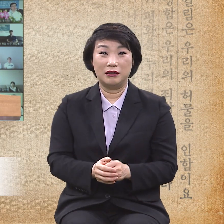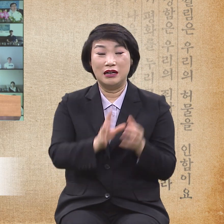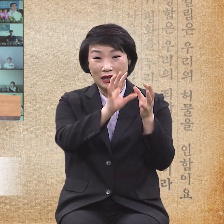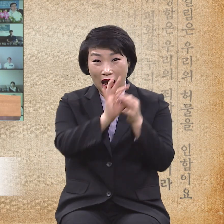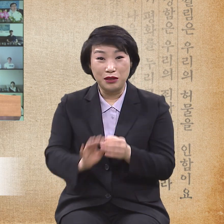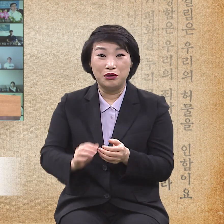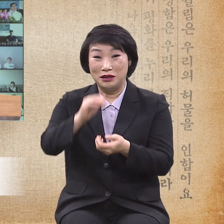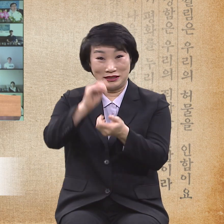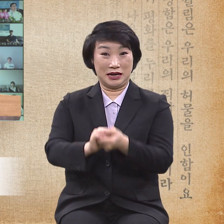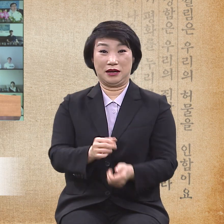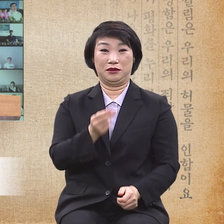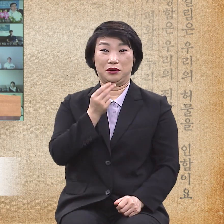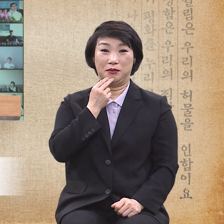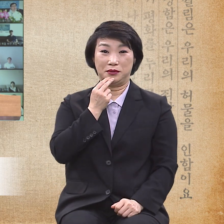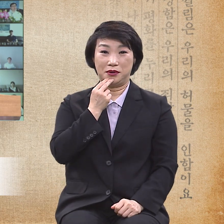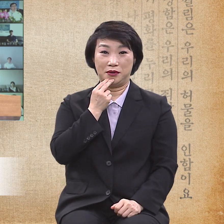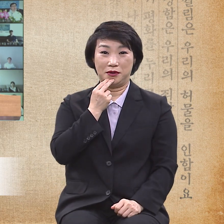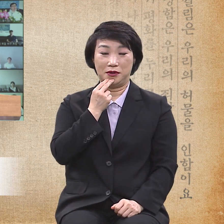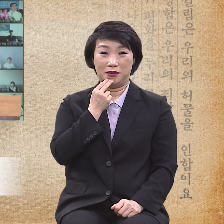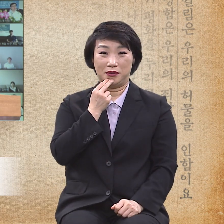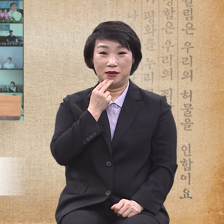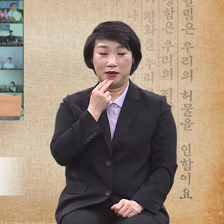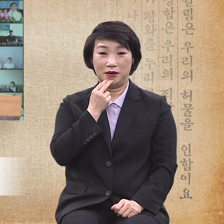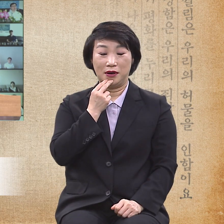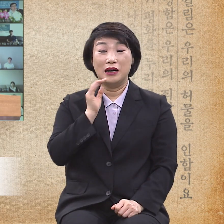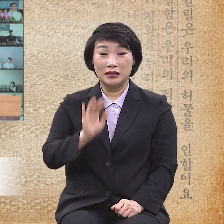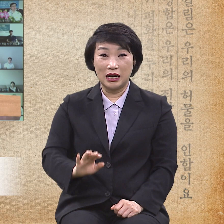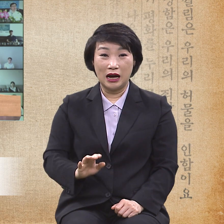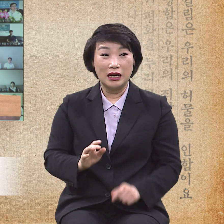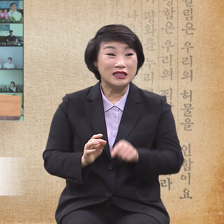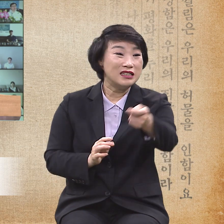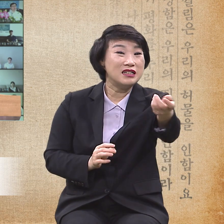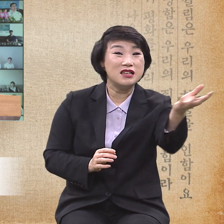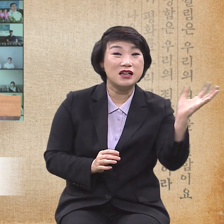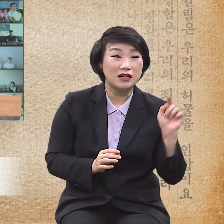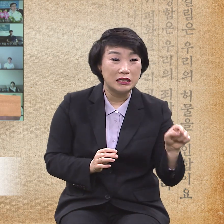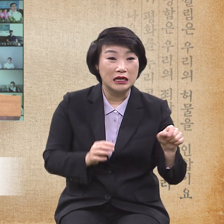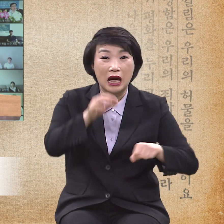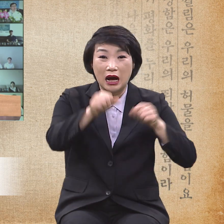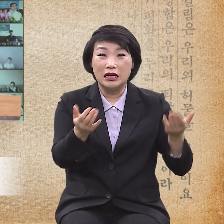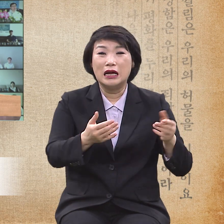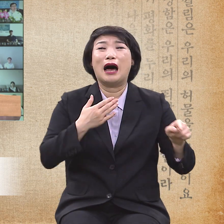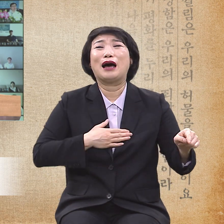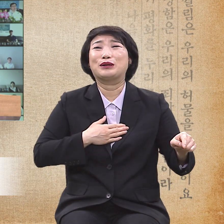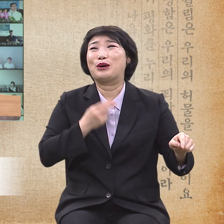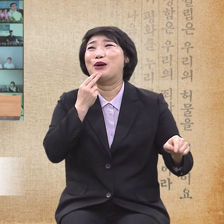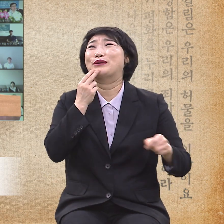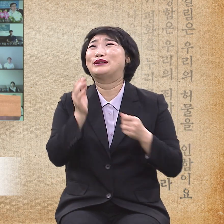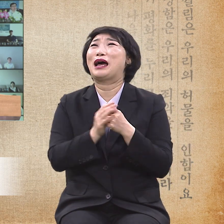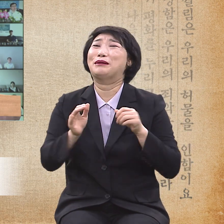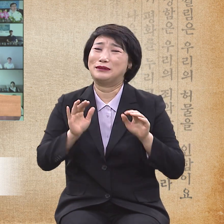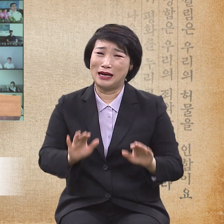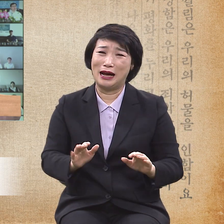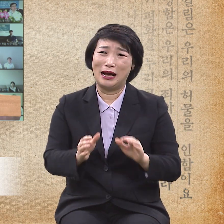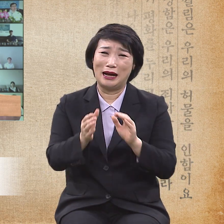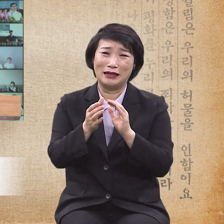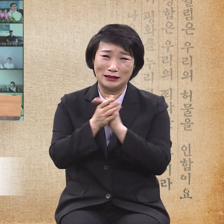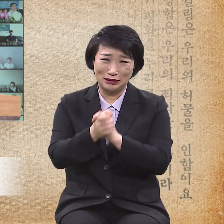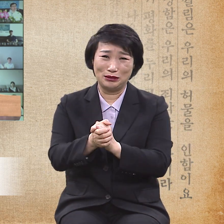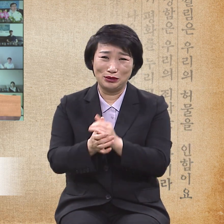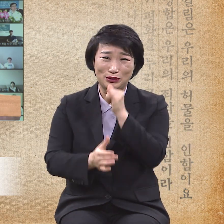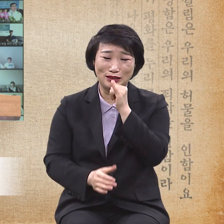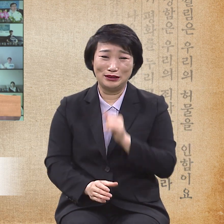끝없이 제한당하지 않는다 이 말이야. 자기 하는 것을 알지 못함이니이다 하시니라.